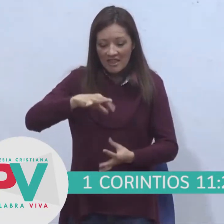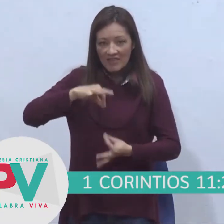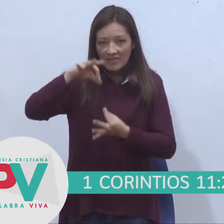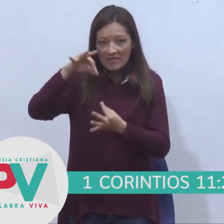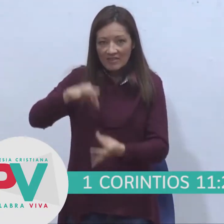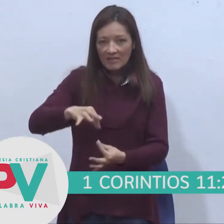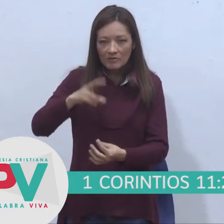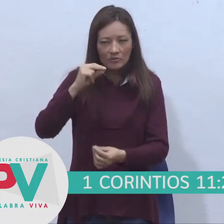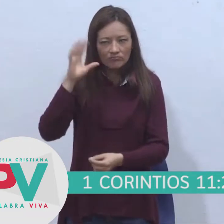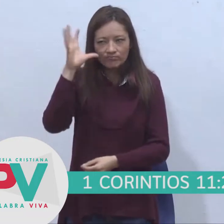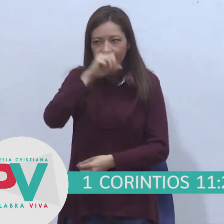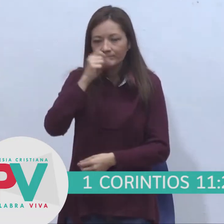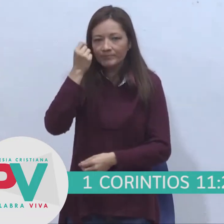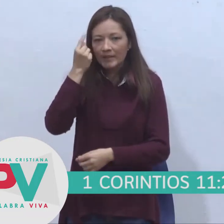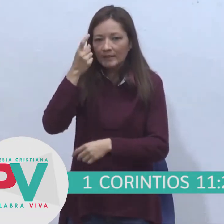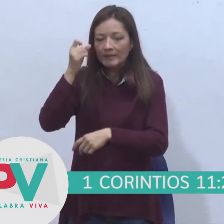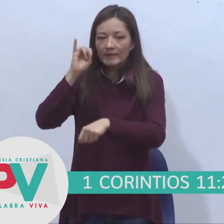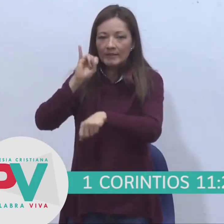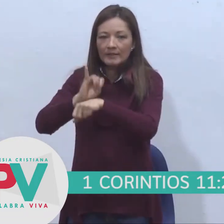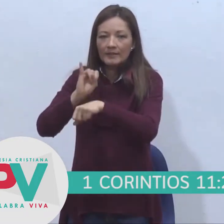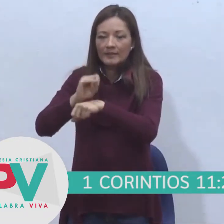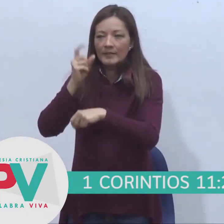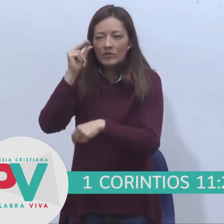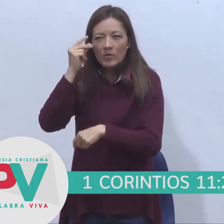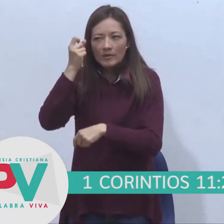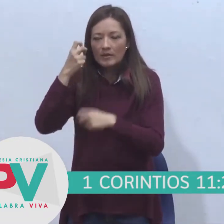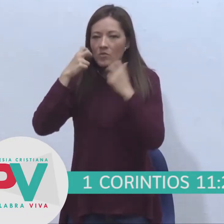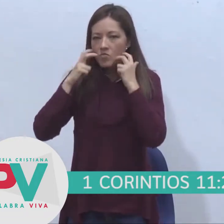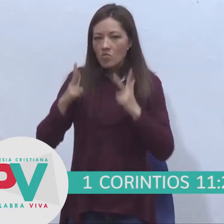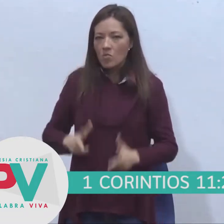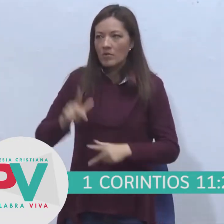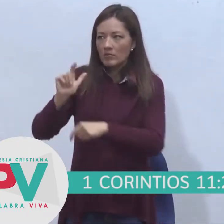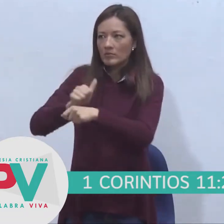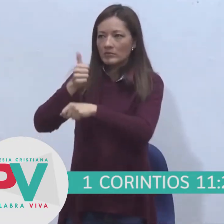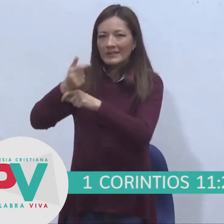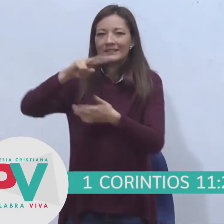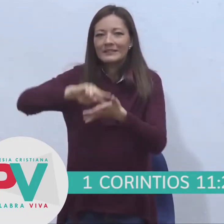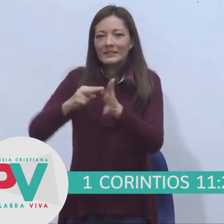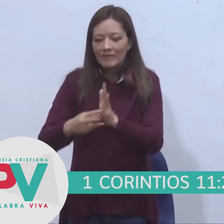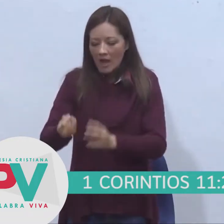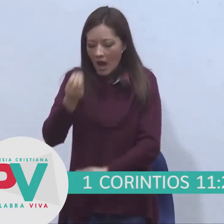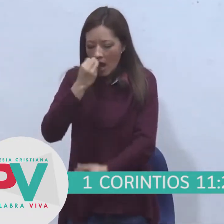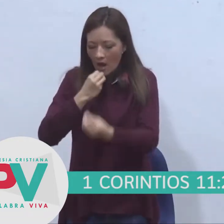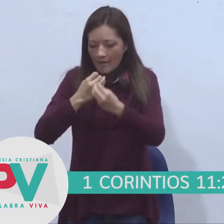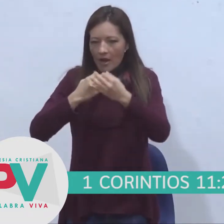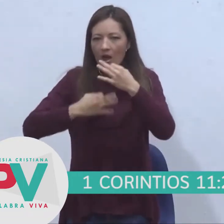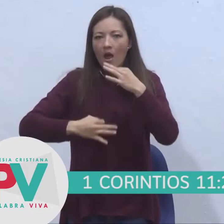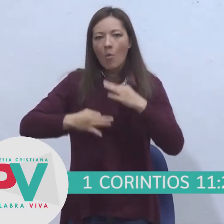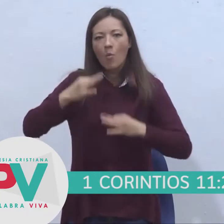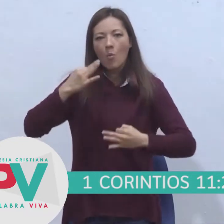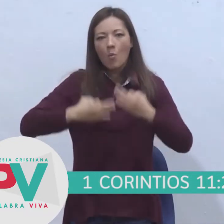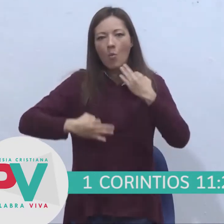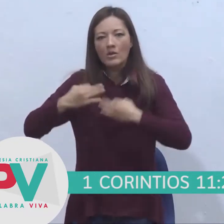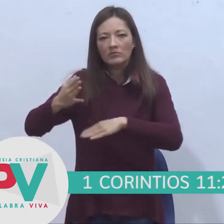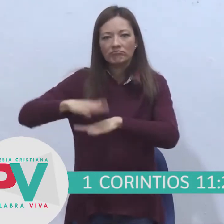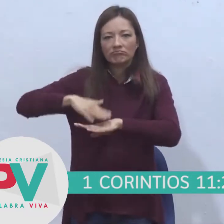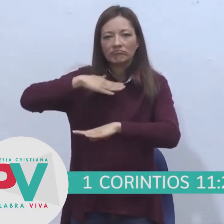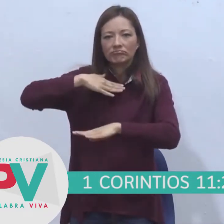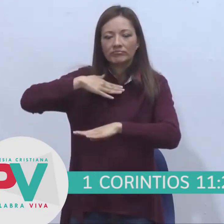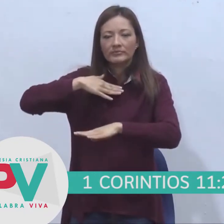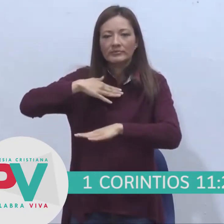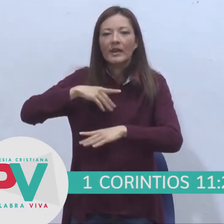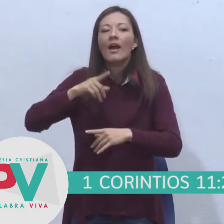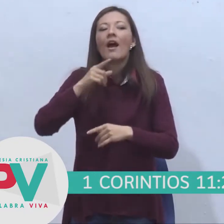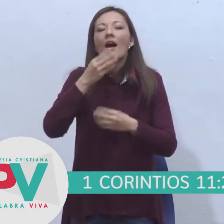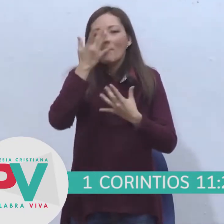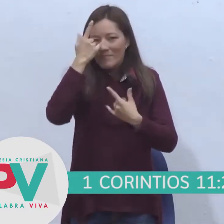del Señor, juicio come y bebe para sí. Por lo cual hay muchos enfermos y debilitados entre vosotros, y muchos